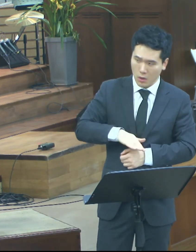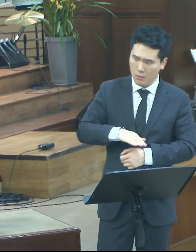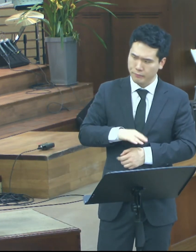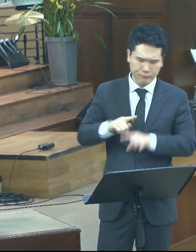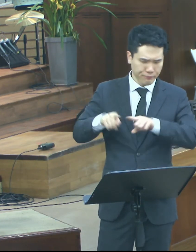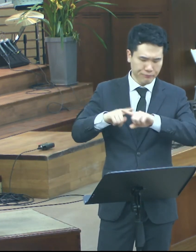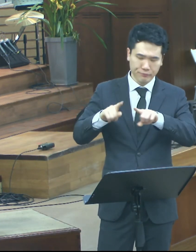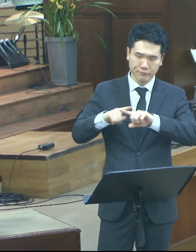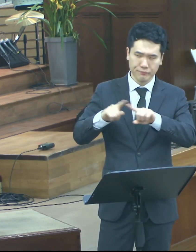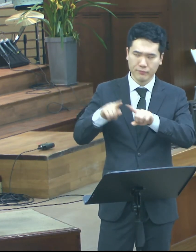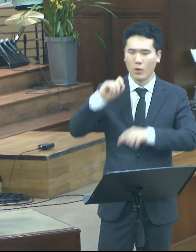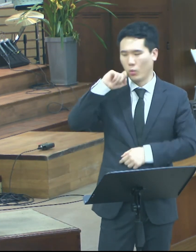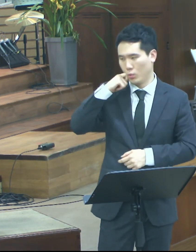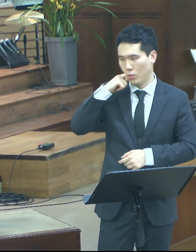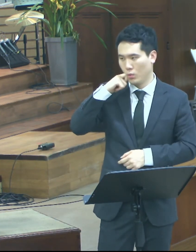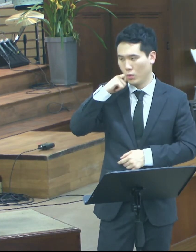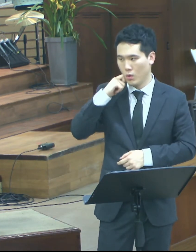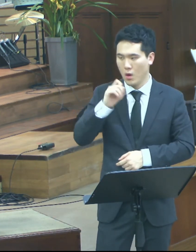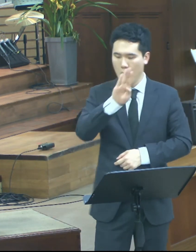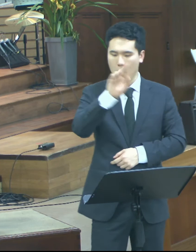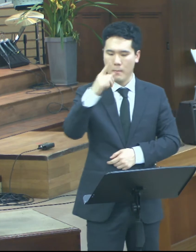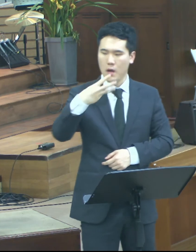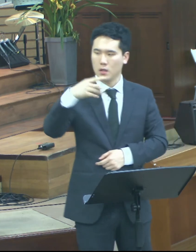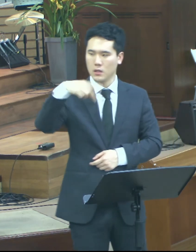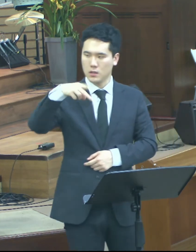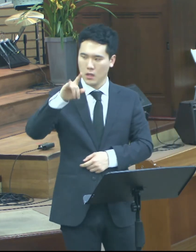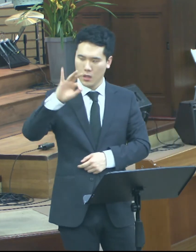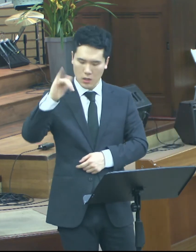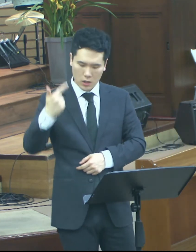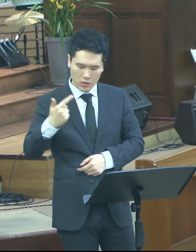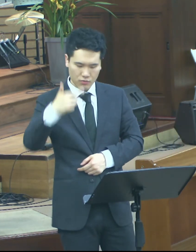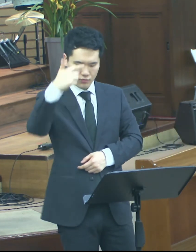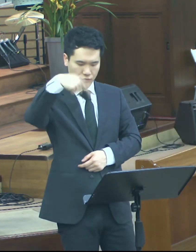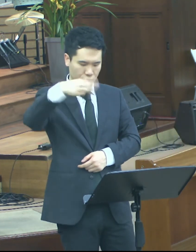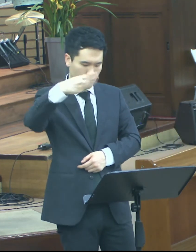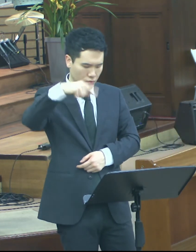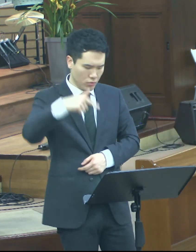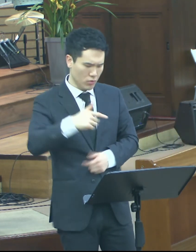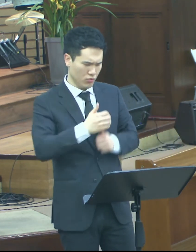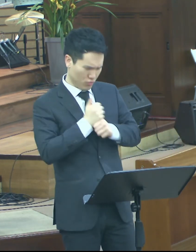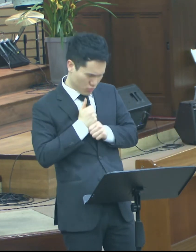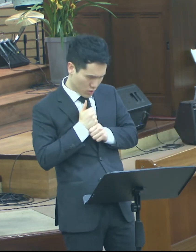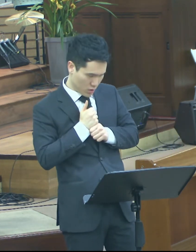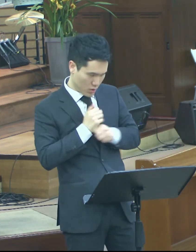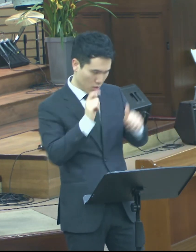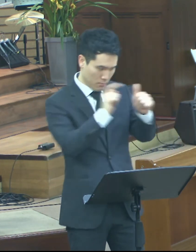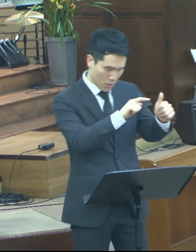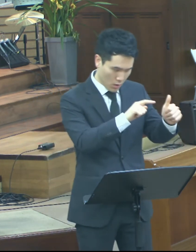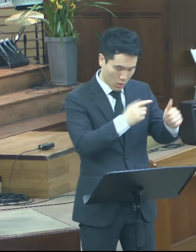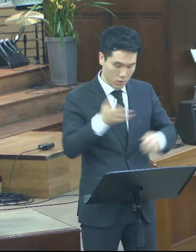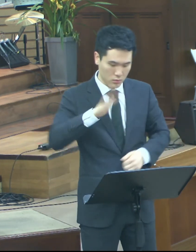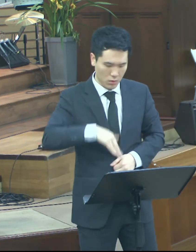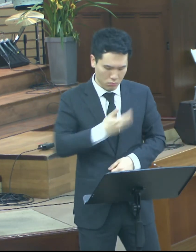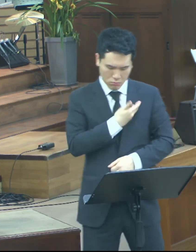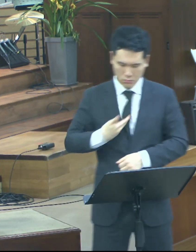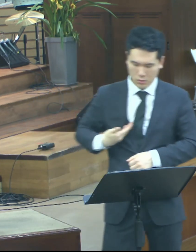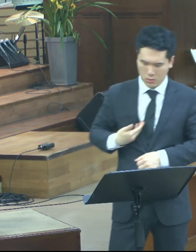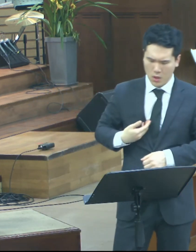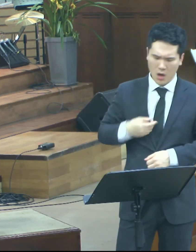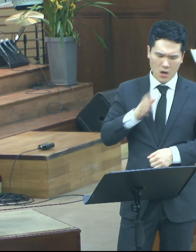바리새의 누룩을 주의해라. 헤롯의 누룩을 주의해라. 야, 떡 안 가져왔다. 이러고 있어요. 무슨 의도로 말씀하는지 전혀